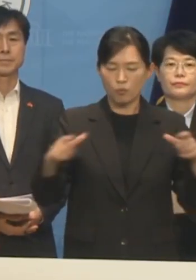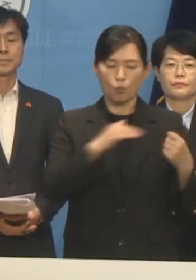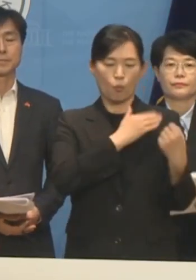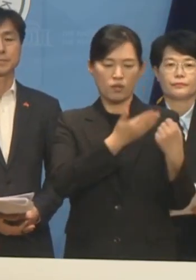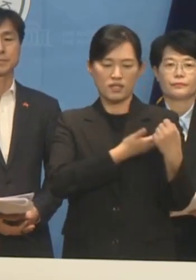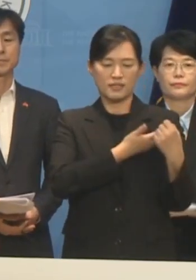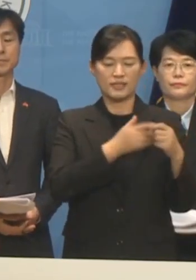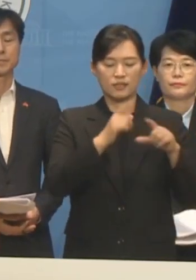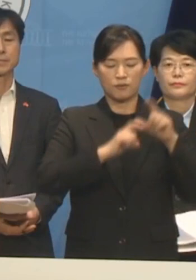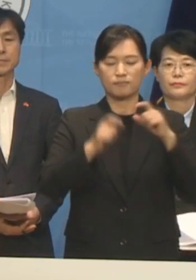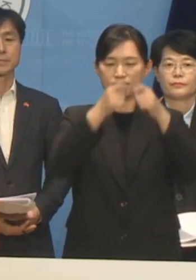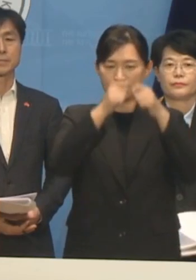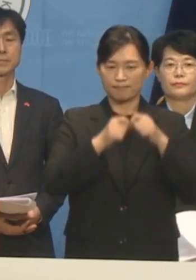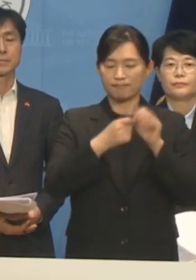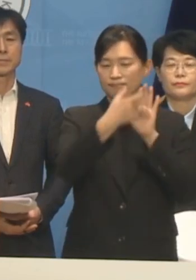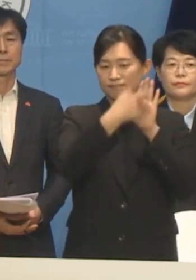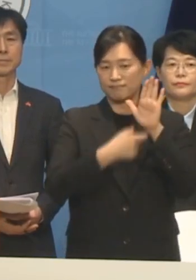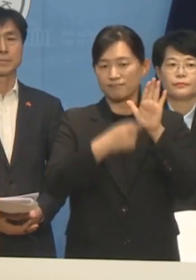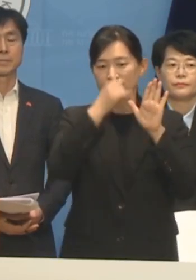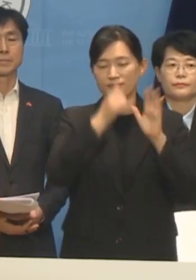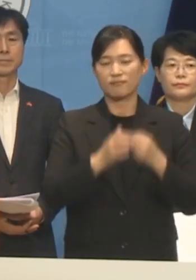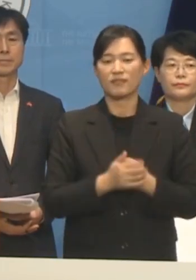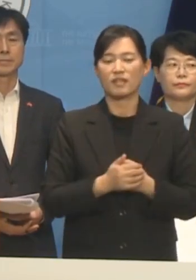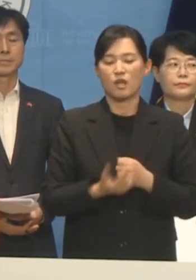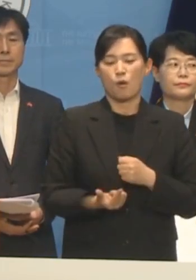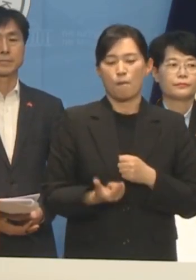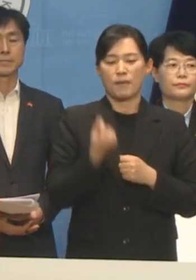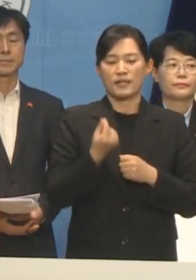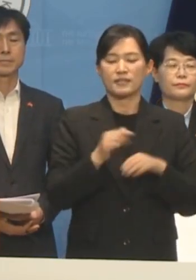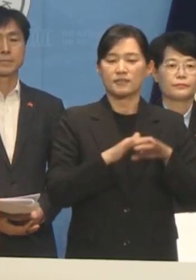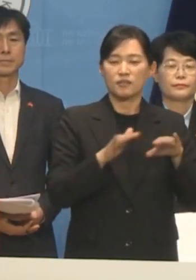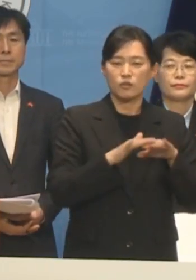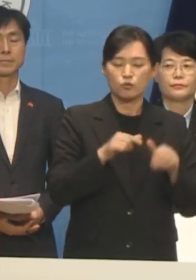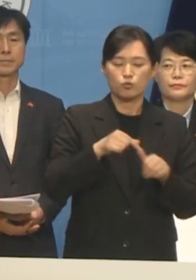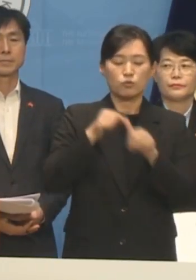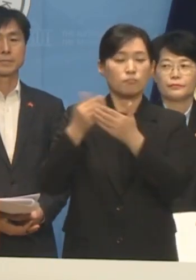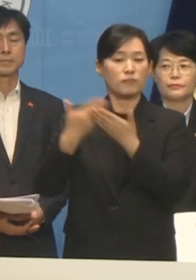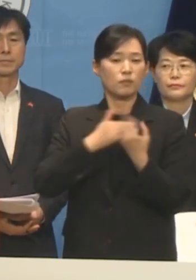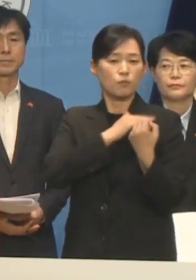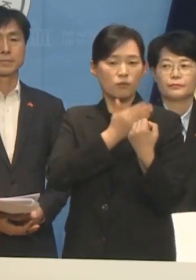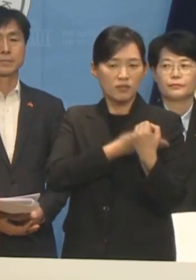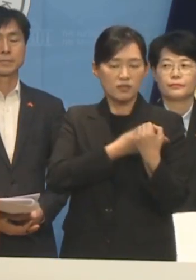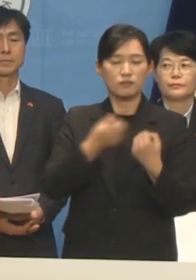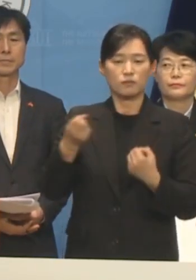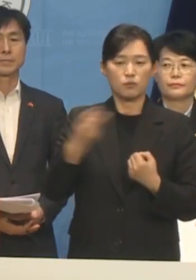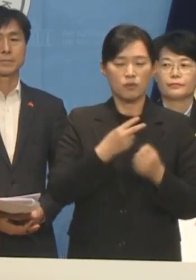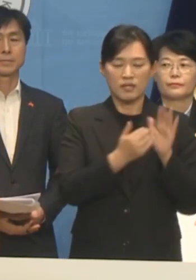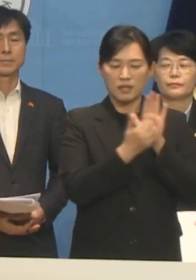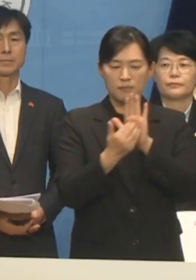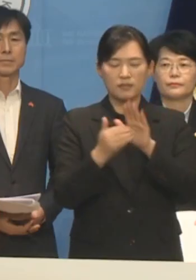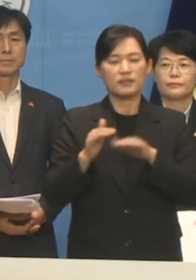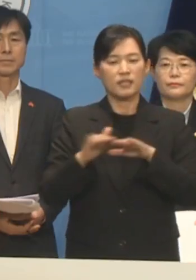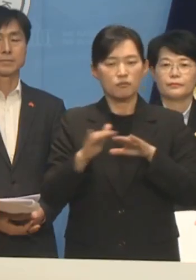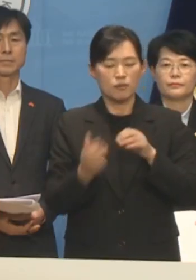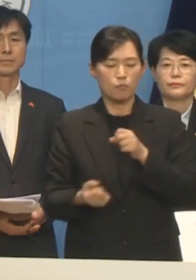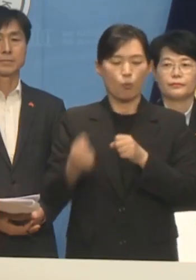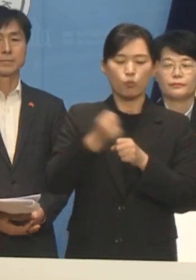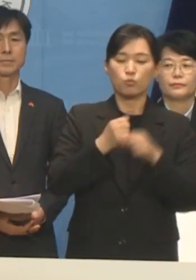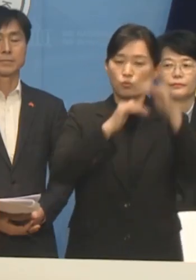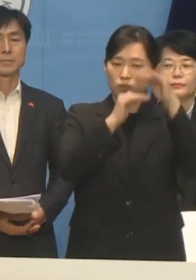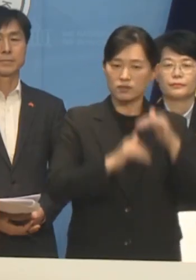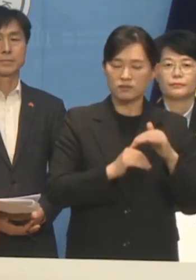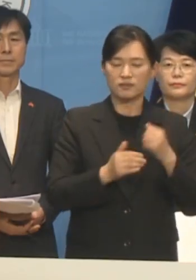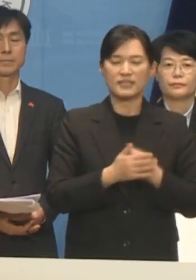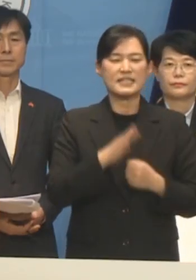권리를 구체적으로 명시하였습니다. 신속하고 적절한 구조를 받을 권리뿐만 아니라 예방과 대응과 복구